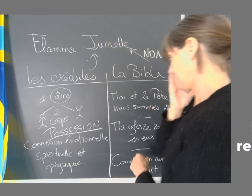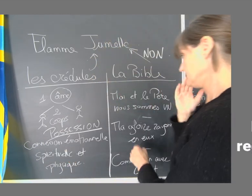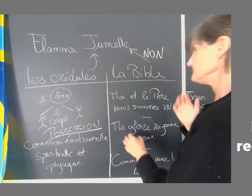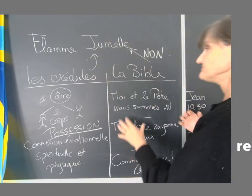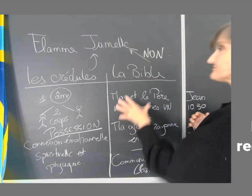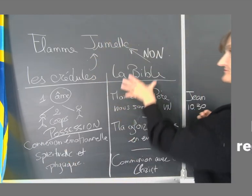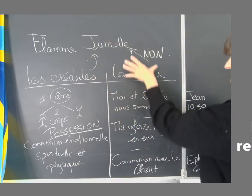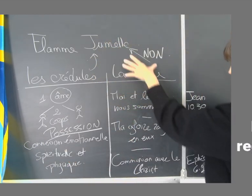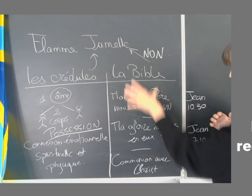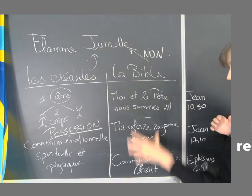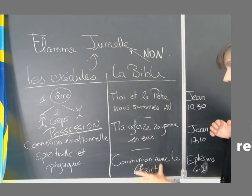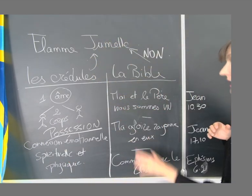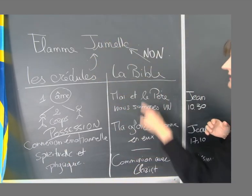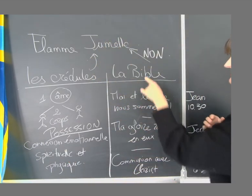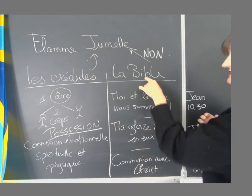ce que dit la bible et c'est assez simple